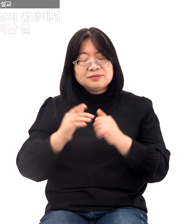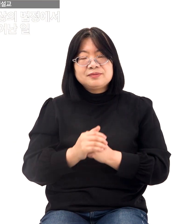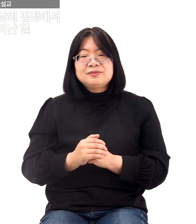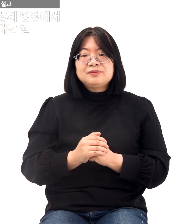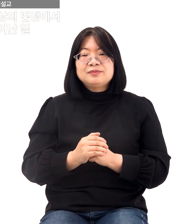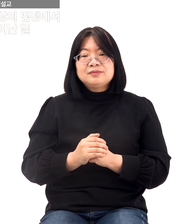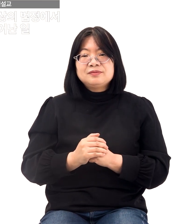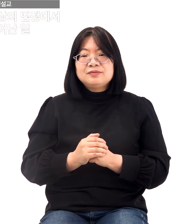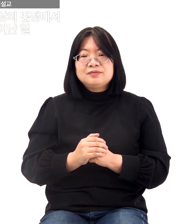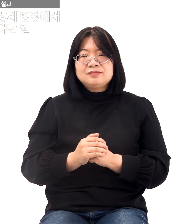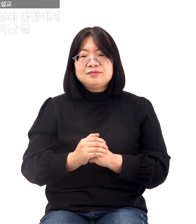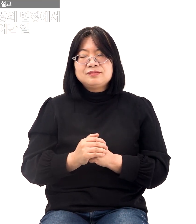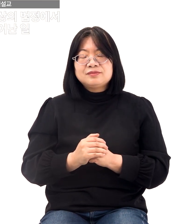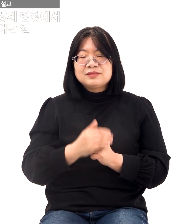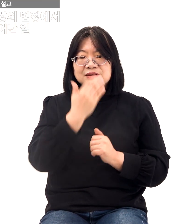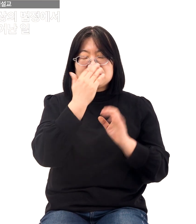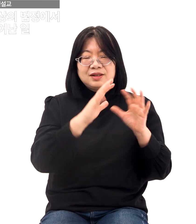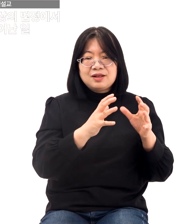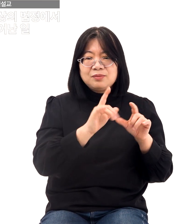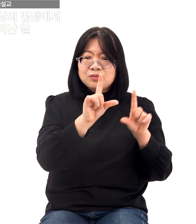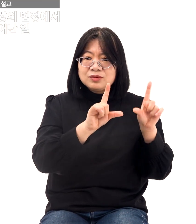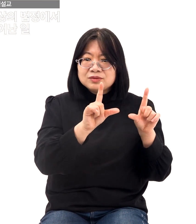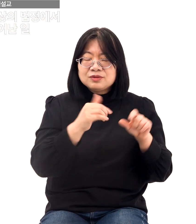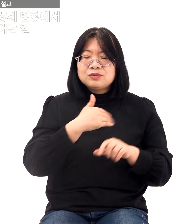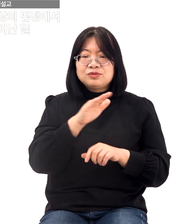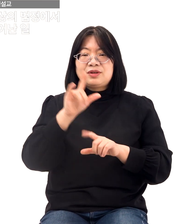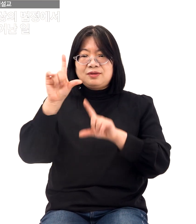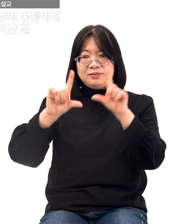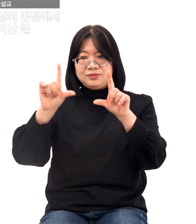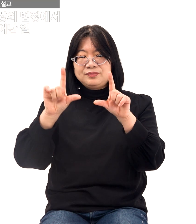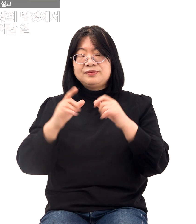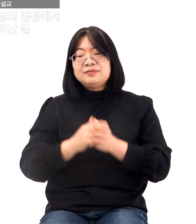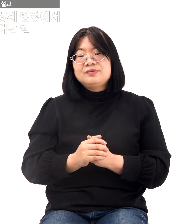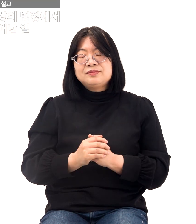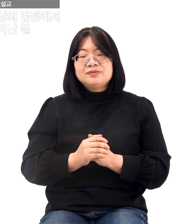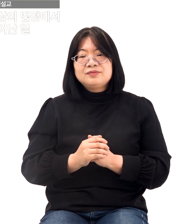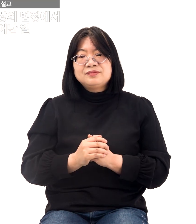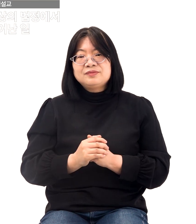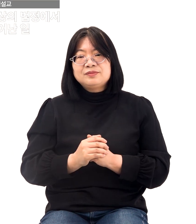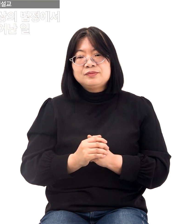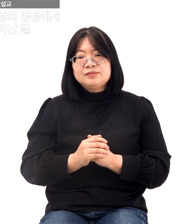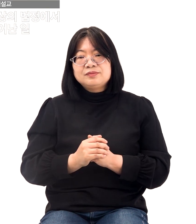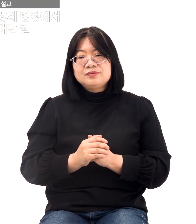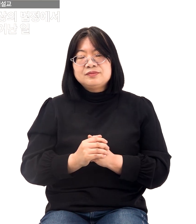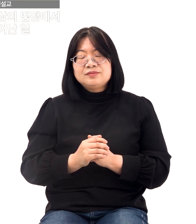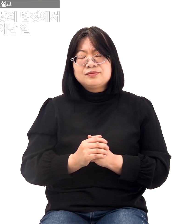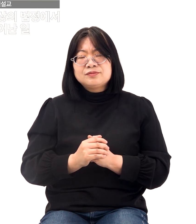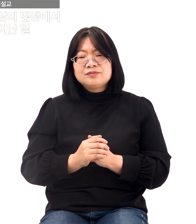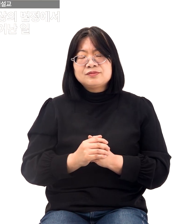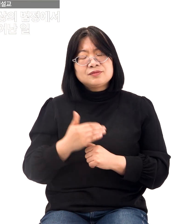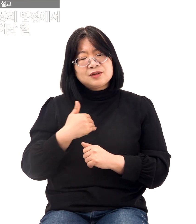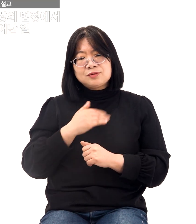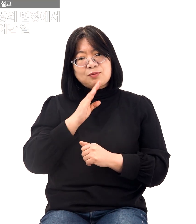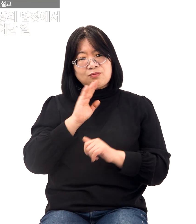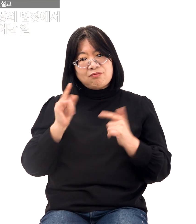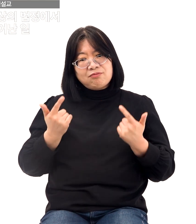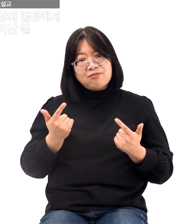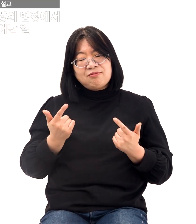모습이었습니까? 이스라엘의 모습이요, 우리의 모습이었어요. 난 정말 아닌가?